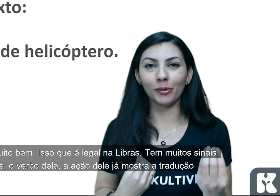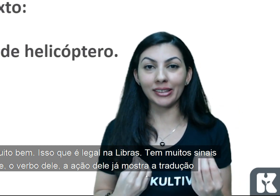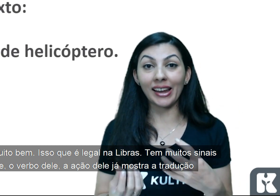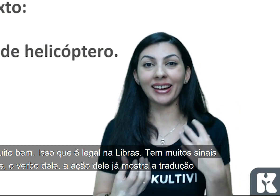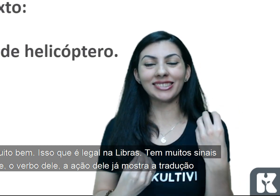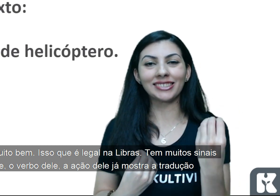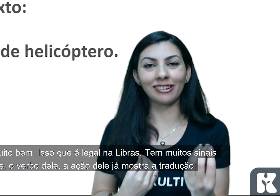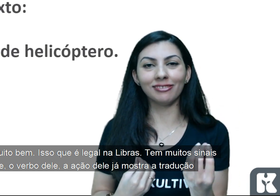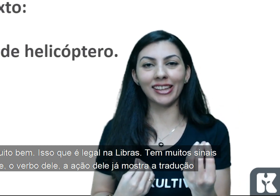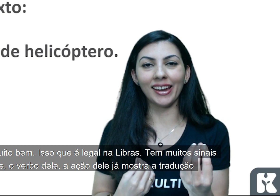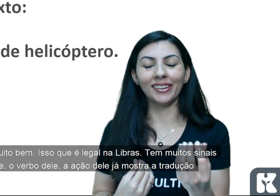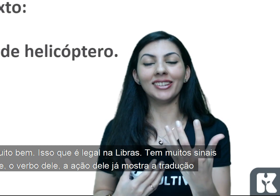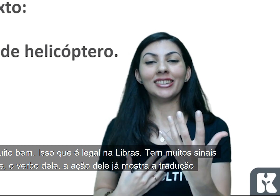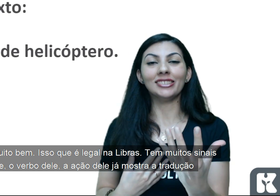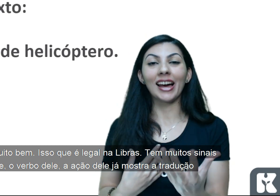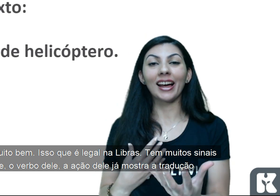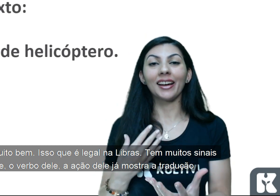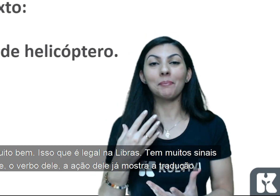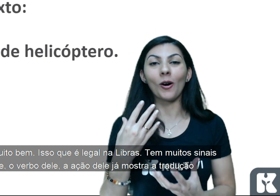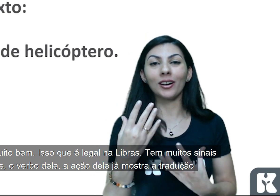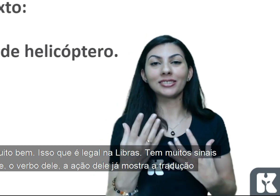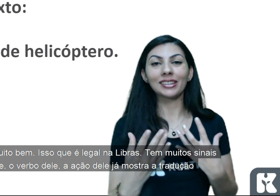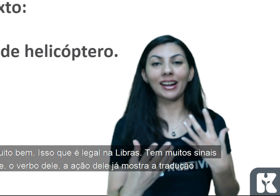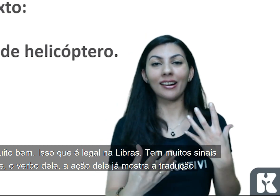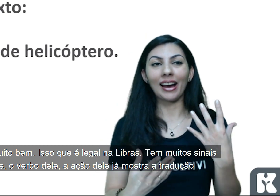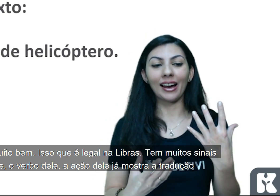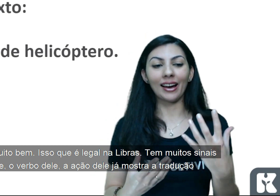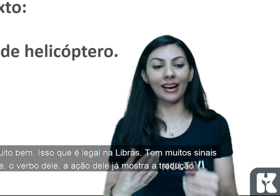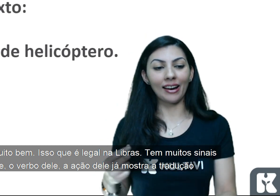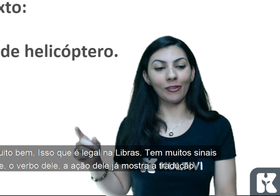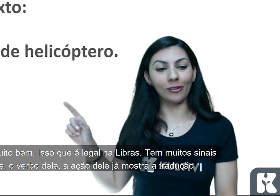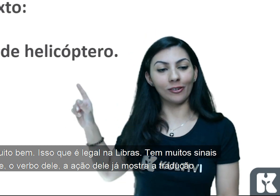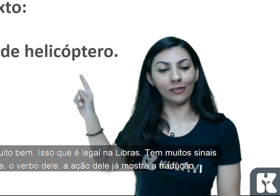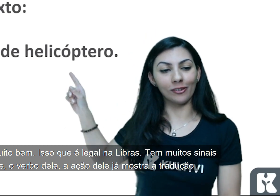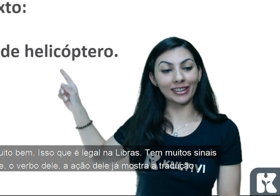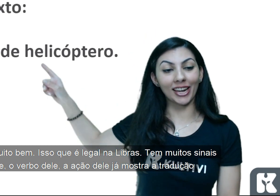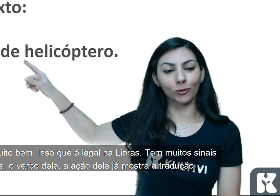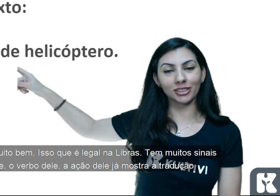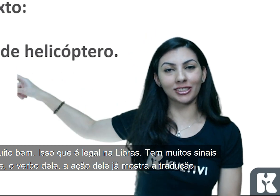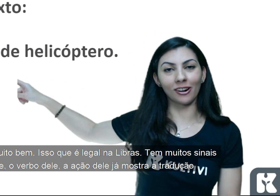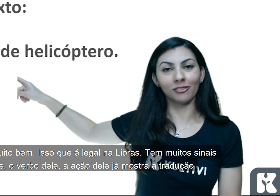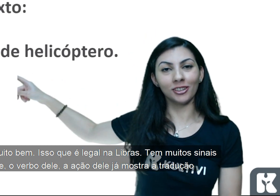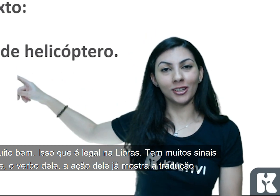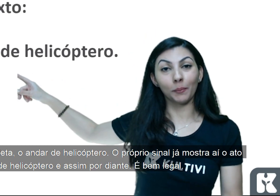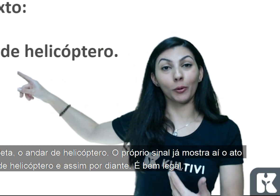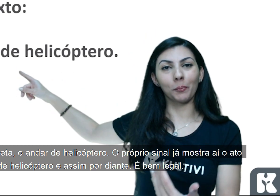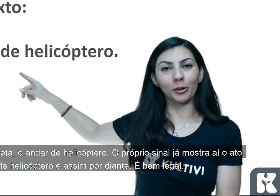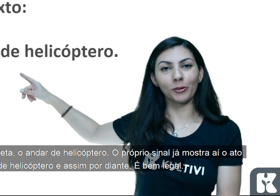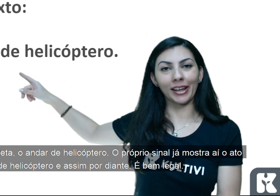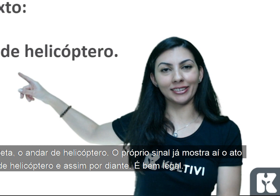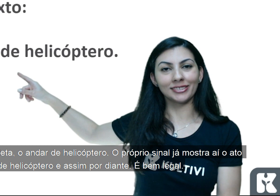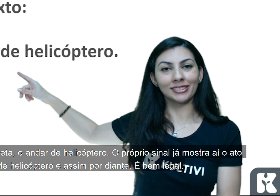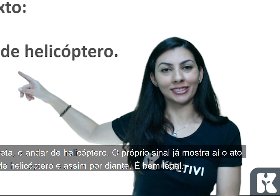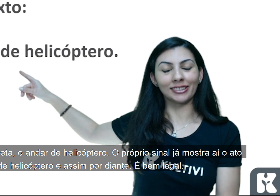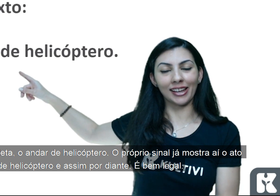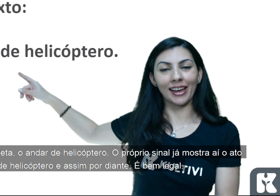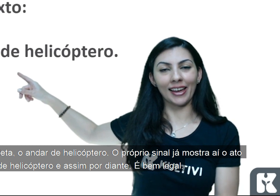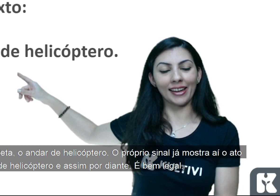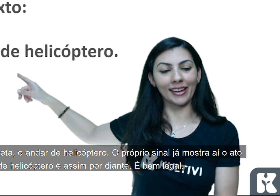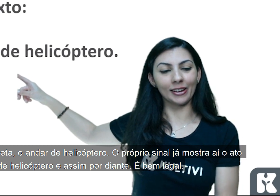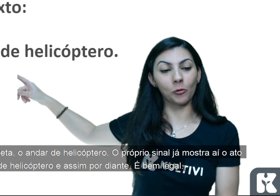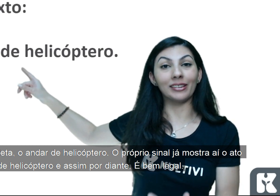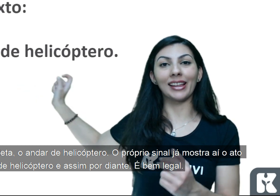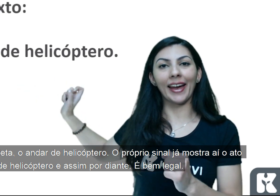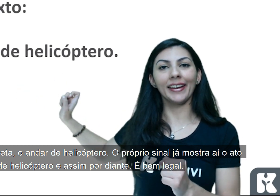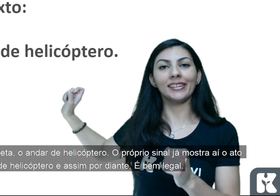verbo dele, a ação dele já mostra a tradução para o português, né?